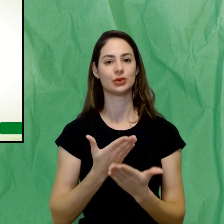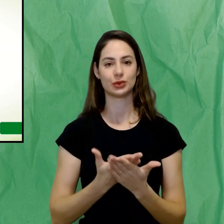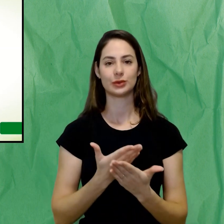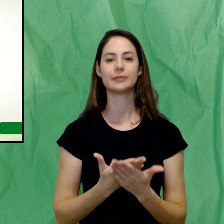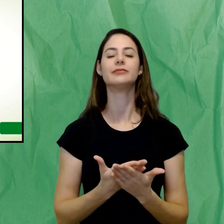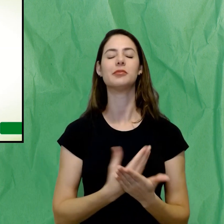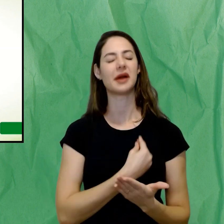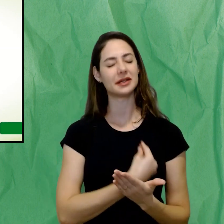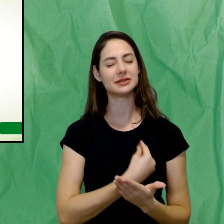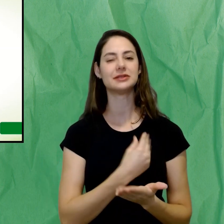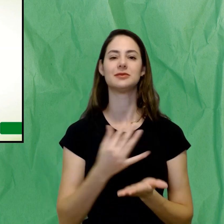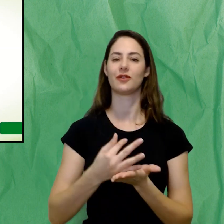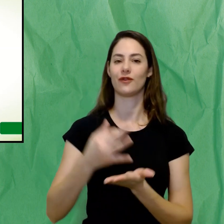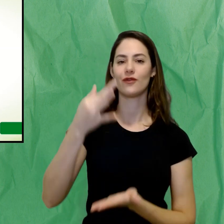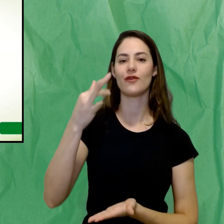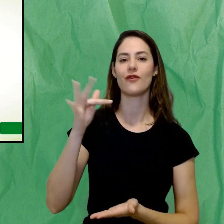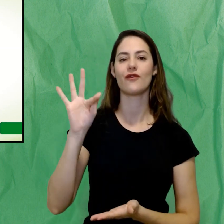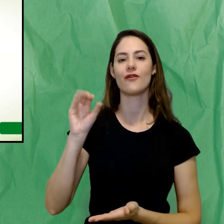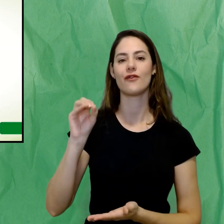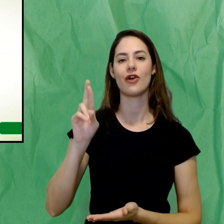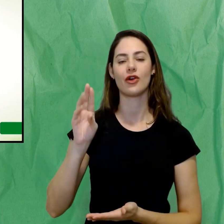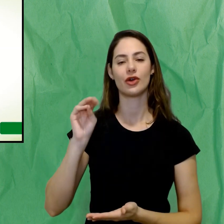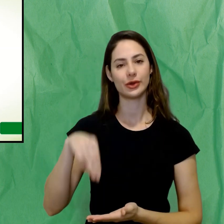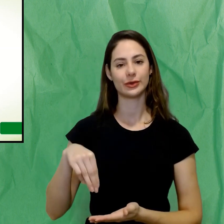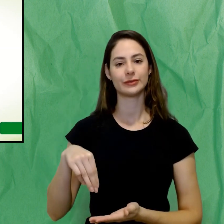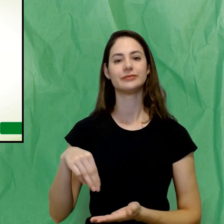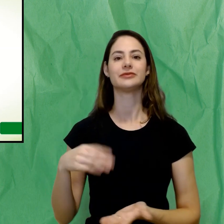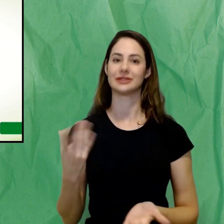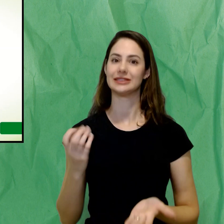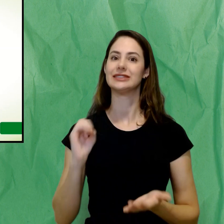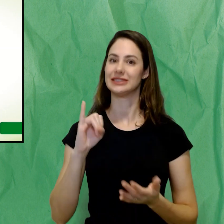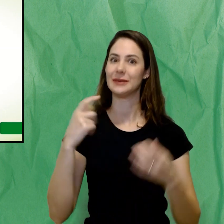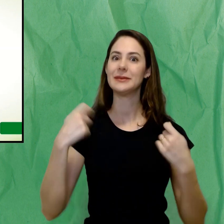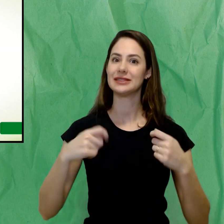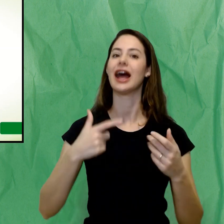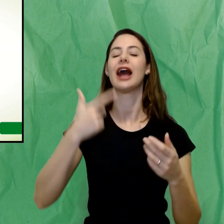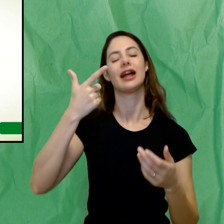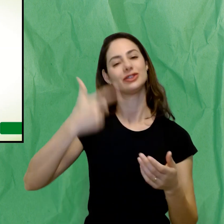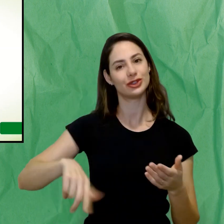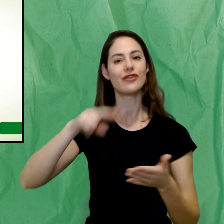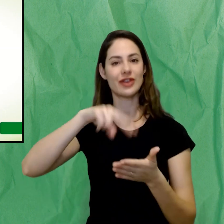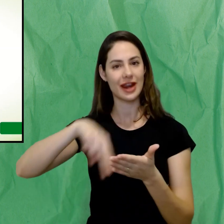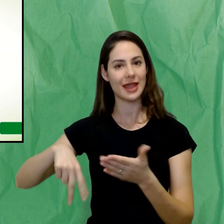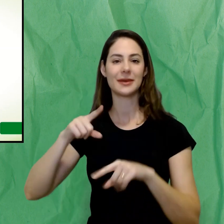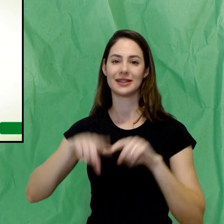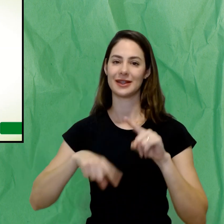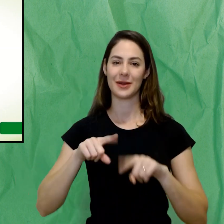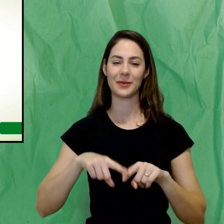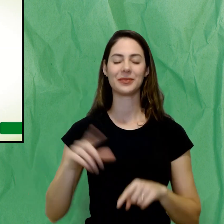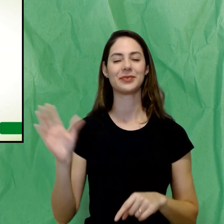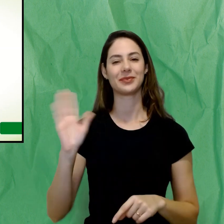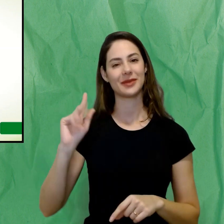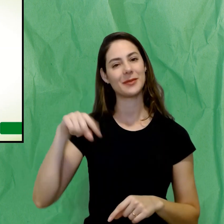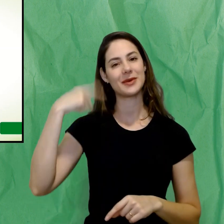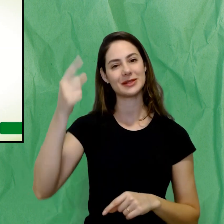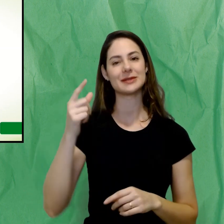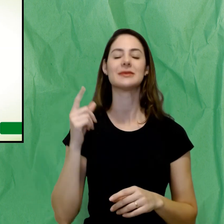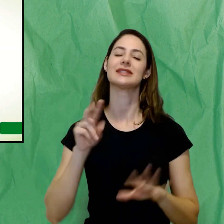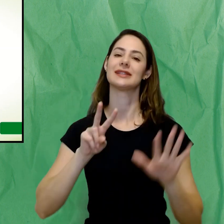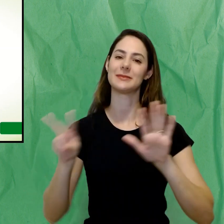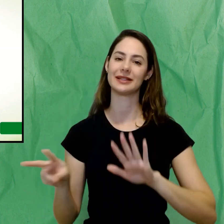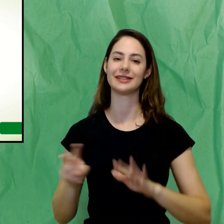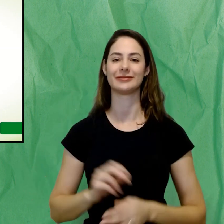estudos. Participe dos fóruns. Se for preciso, releia o material. Até a próxima semana.